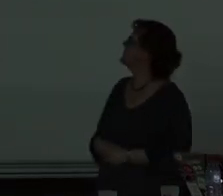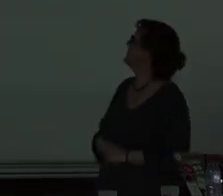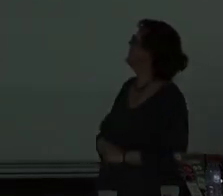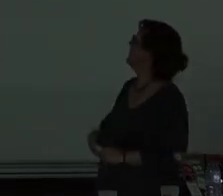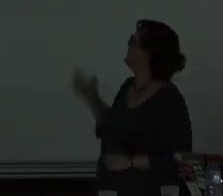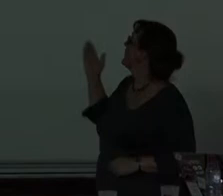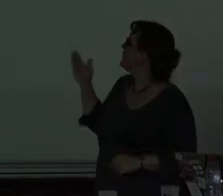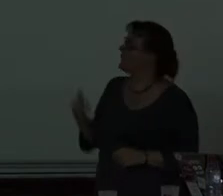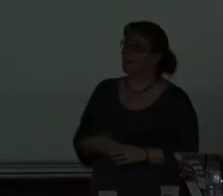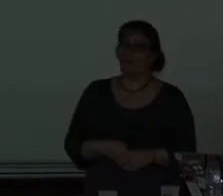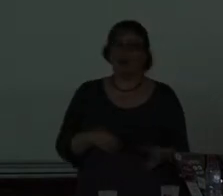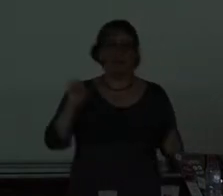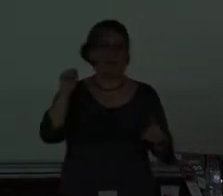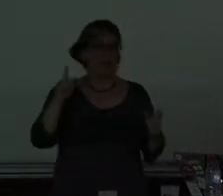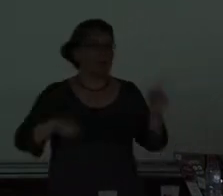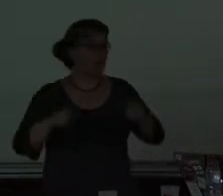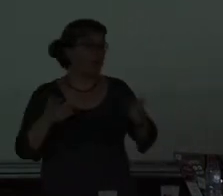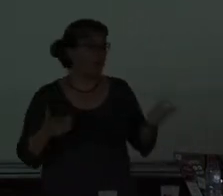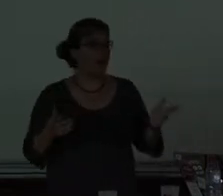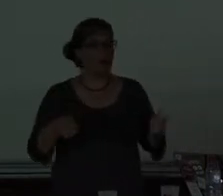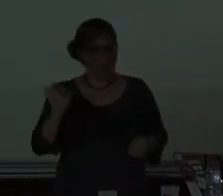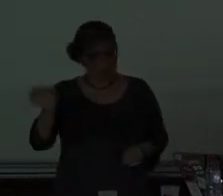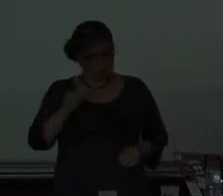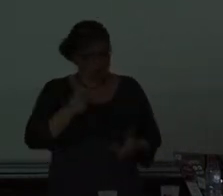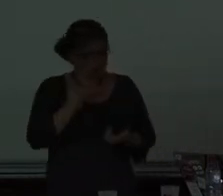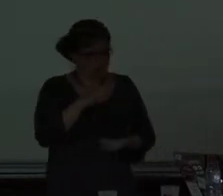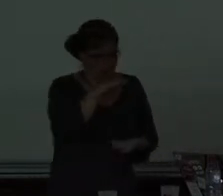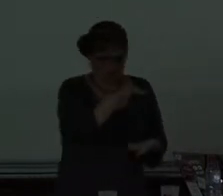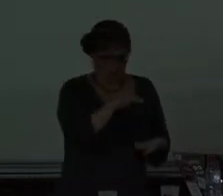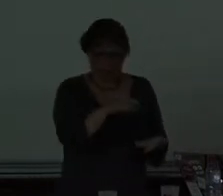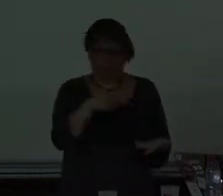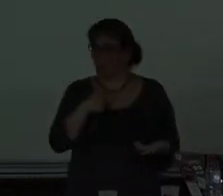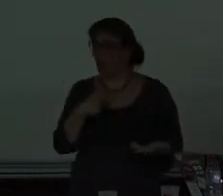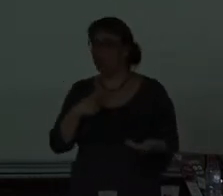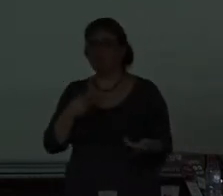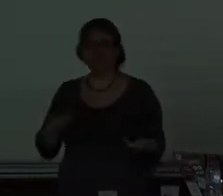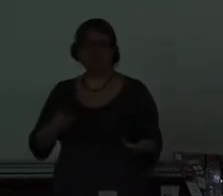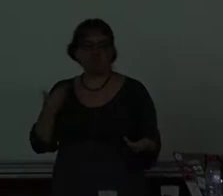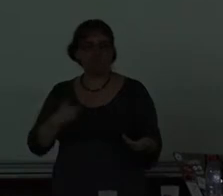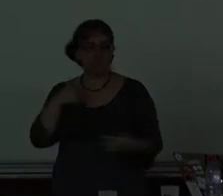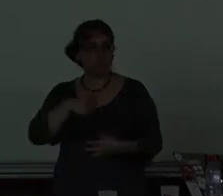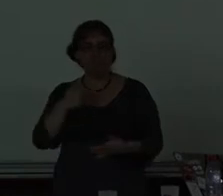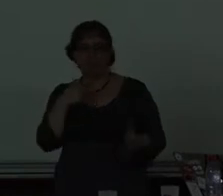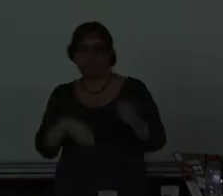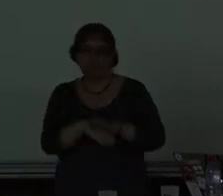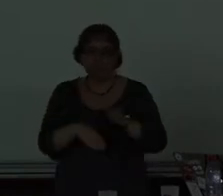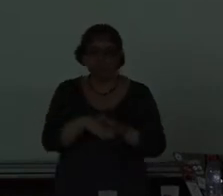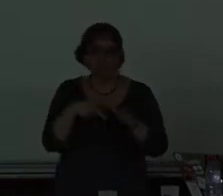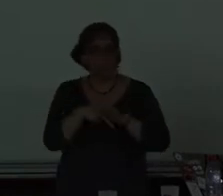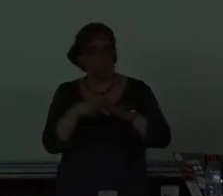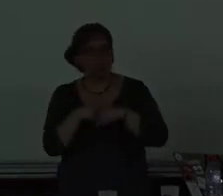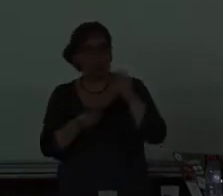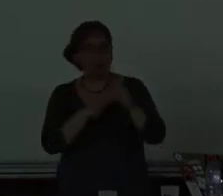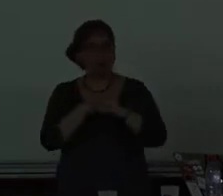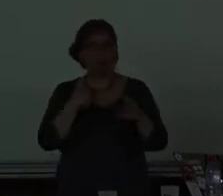j'ai pas grand-chose à dire ». C'est chouette, hein, mais je vois pas du tout ce que je pourrais échanger. Je débute ou alors je développe que